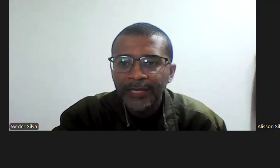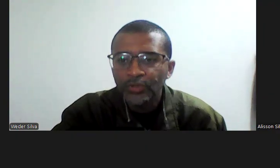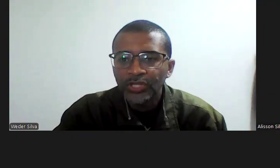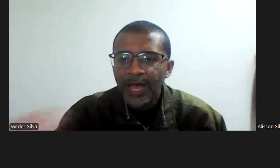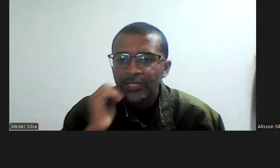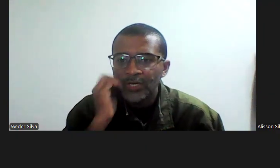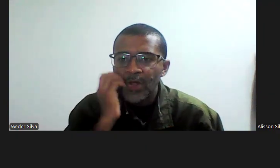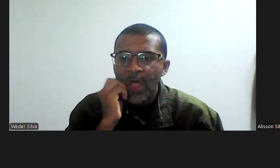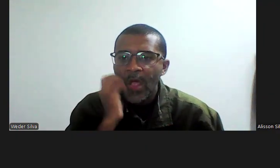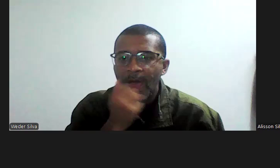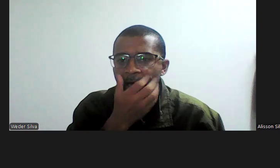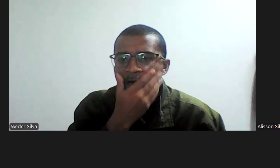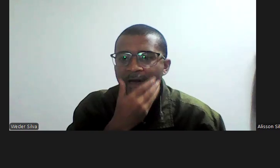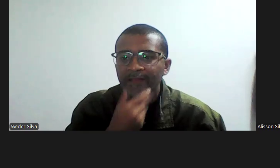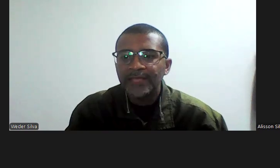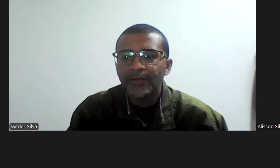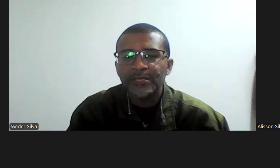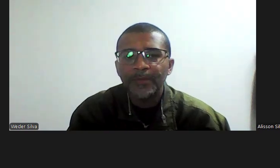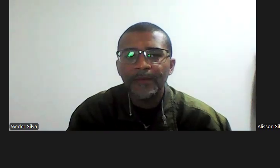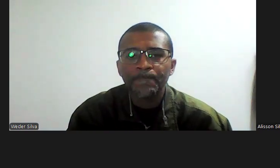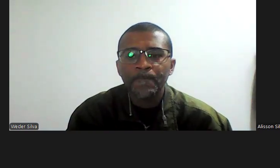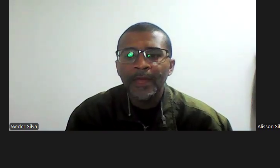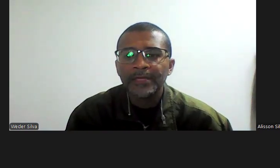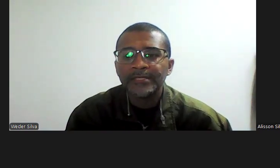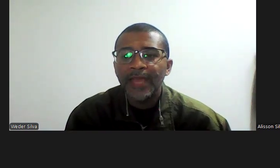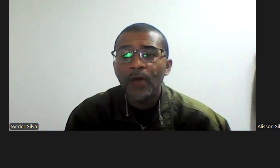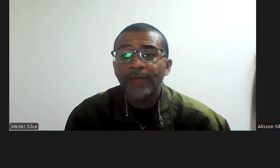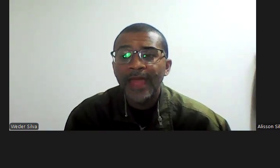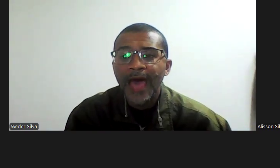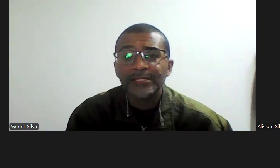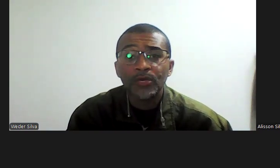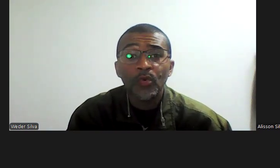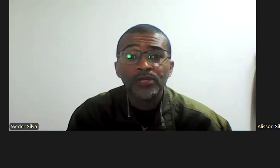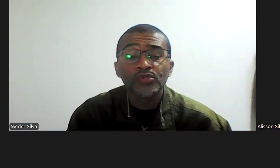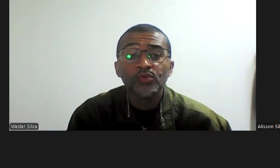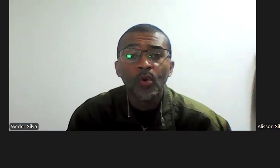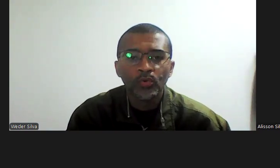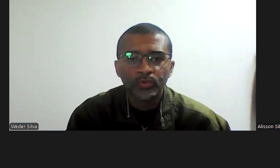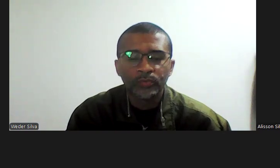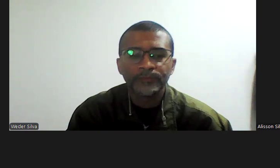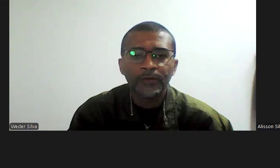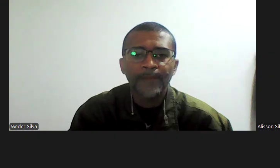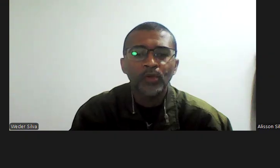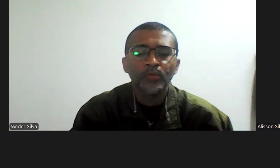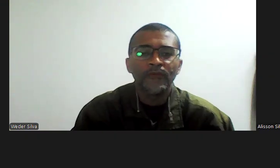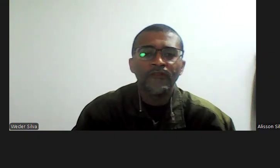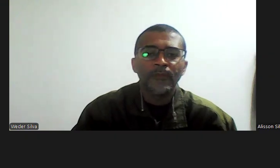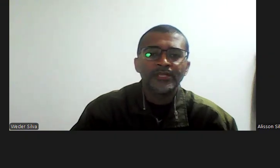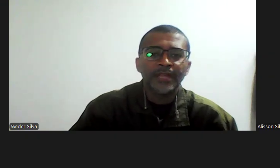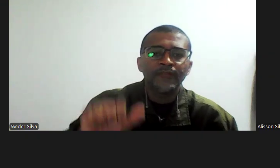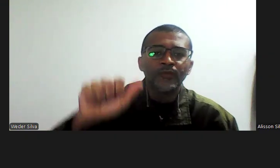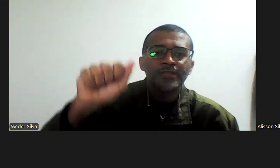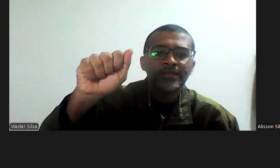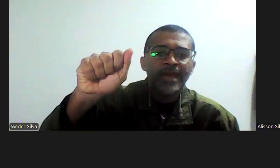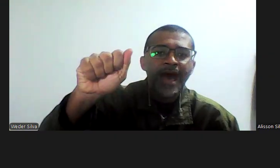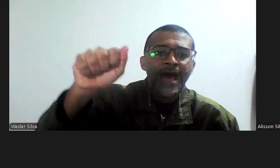Vamos lá, aqui no chat disseram assim para mim: sinal da IASD eu conheço outro, tá ok? Muito provavelmente